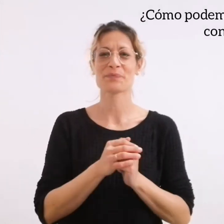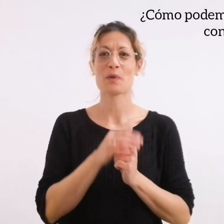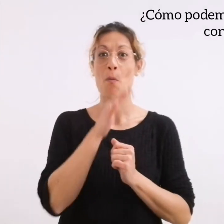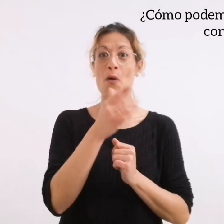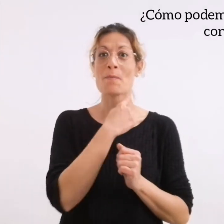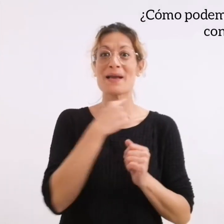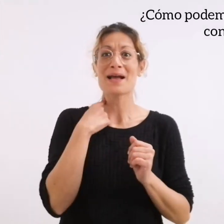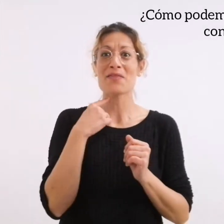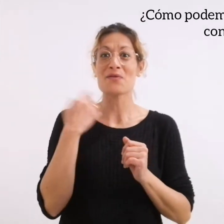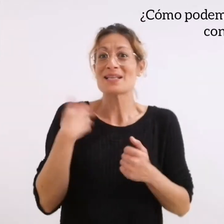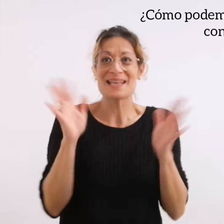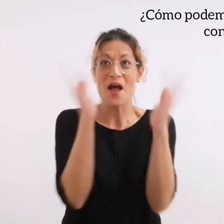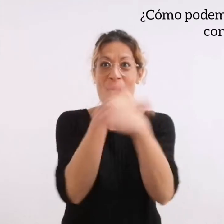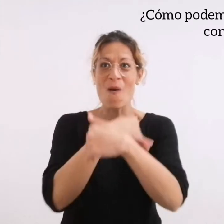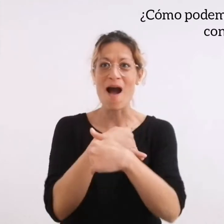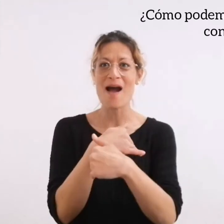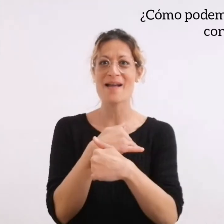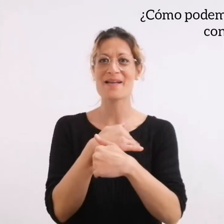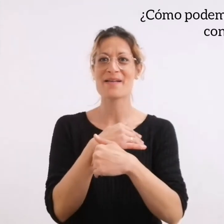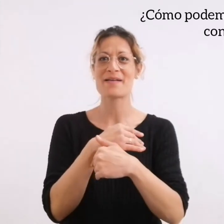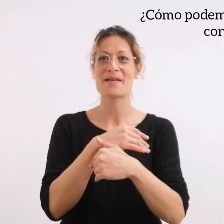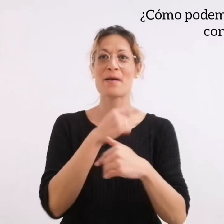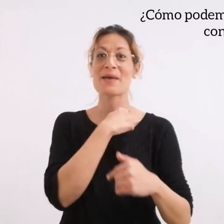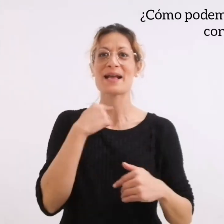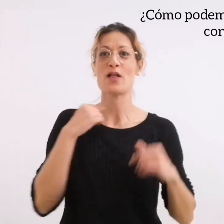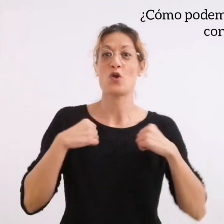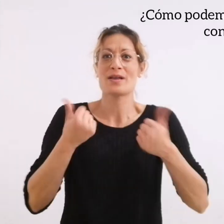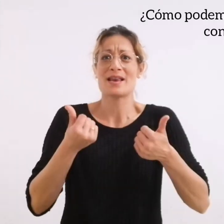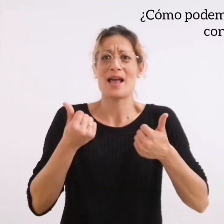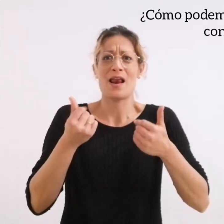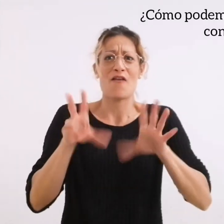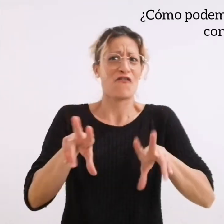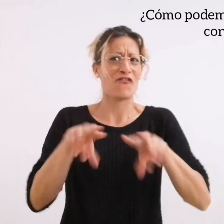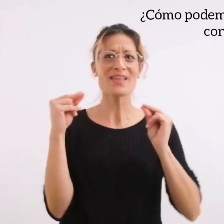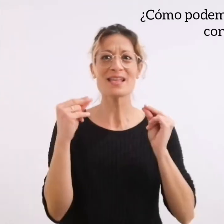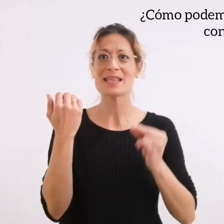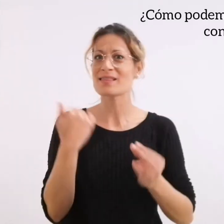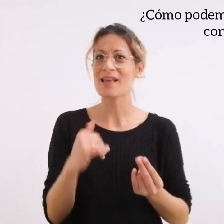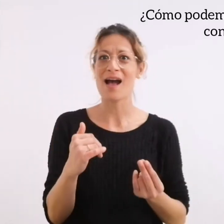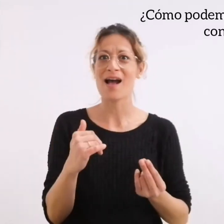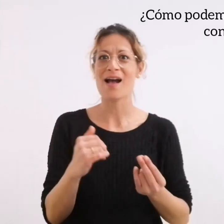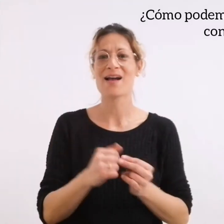pecado. Ya hemos salido del pecado original. Y como dice en Gálatas 15,